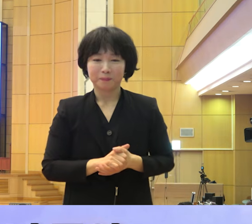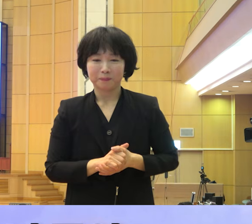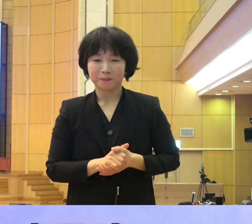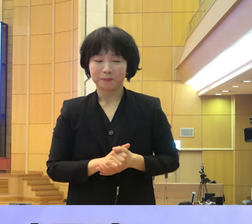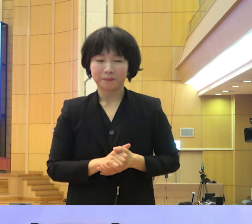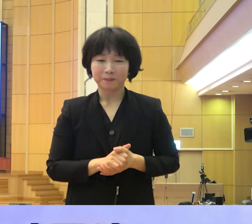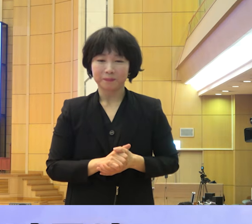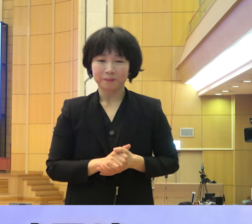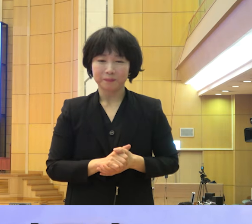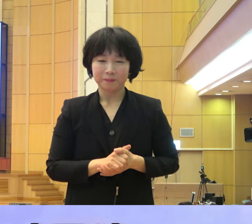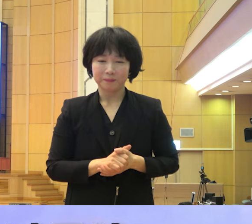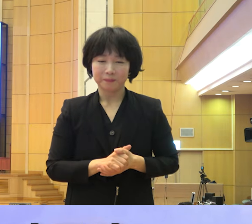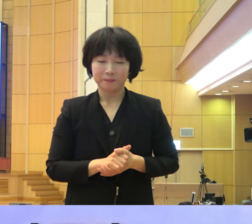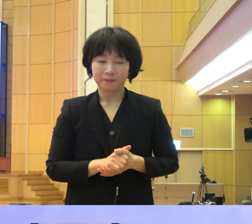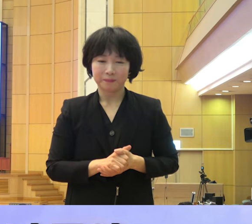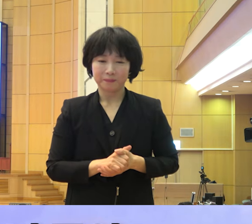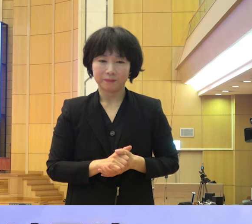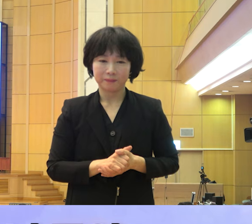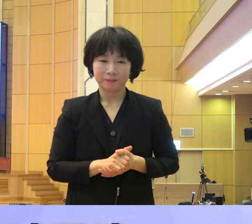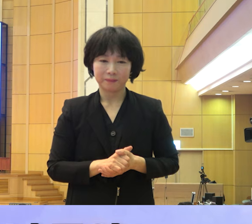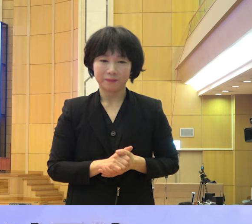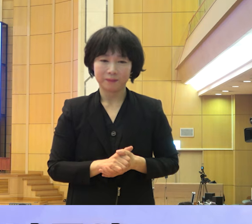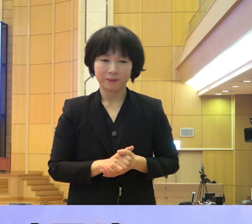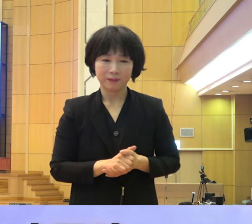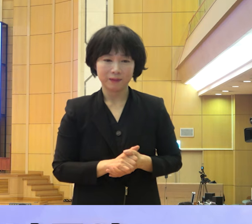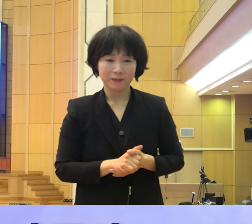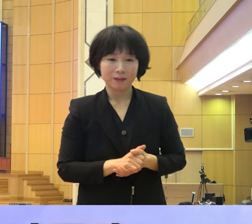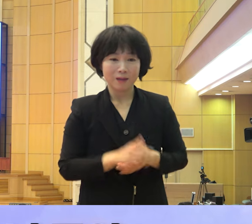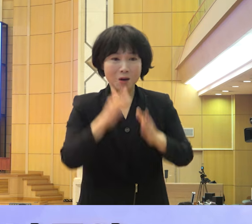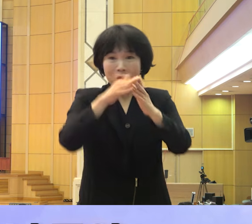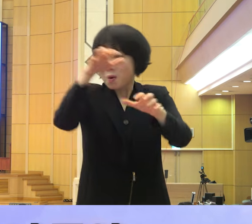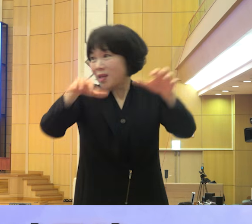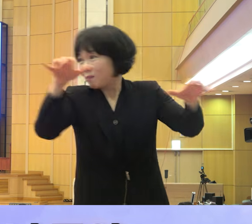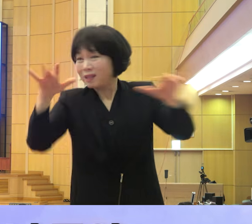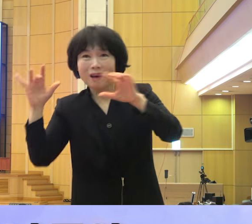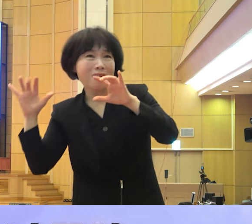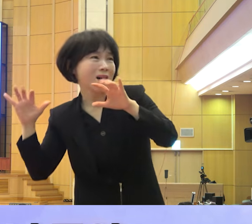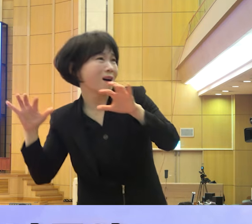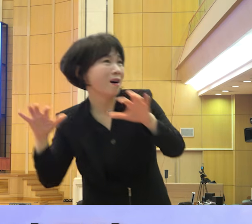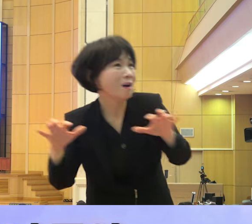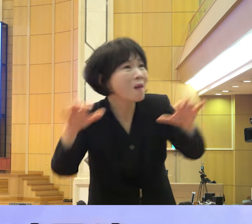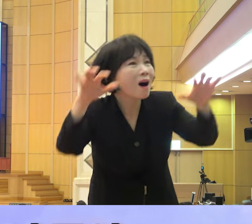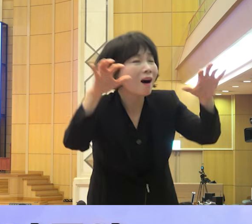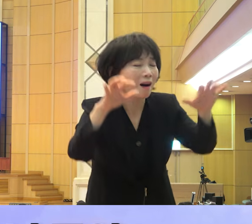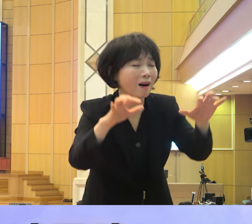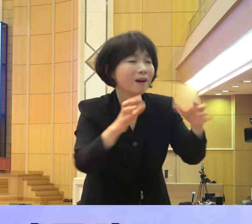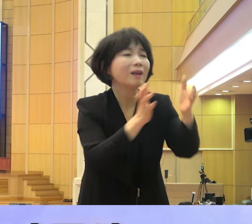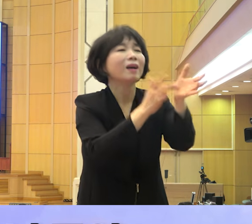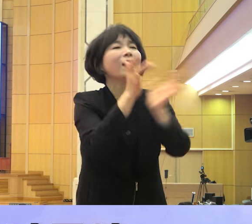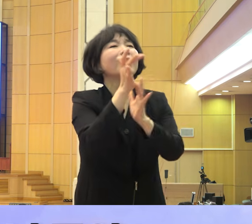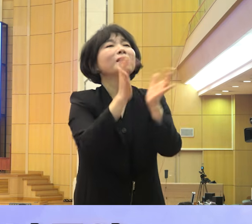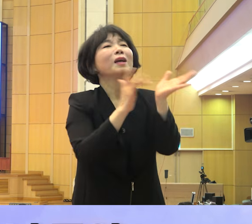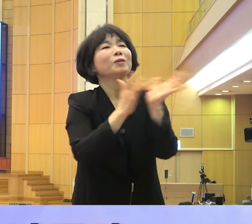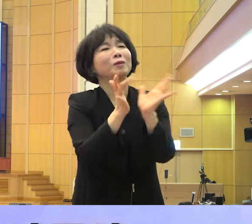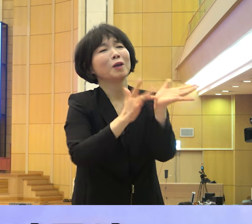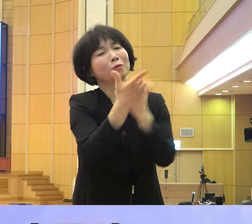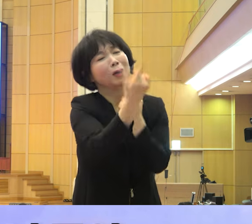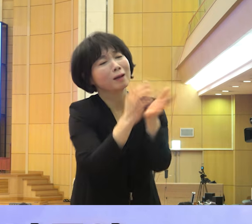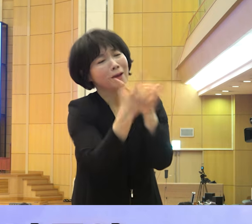예수의 말씀으로 말미암아 예수를 믿어서 예수님과 함께 이틀을 함께